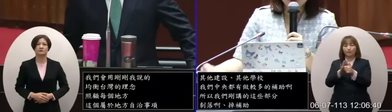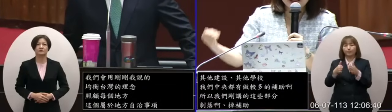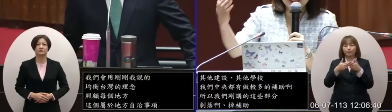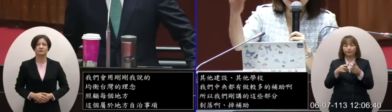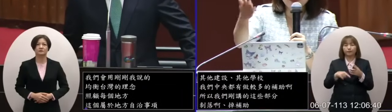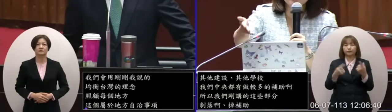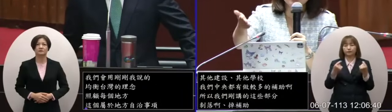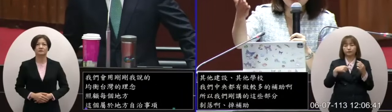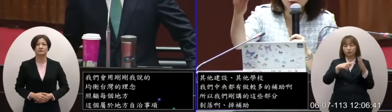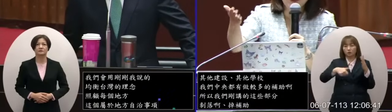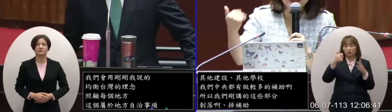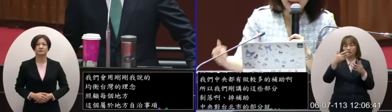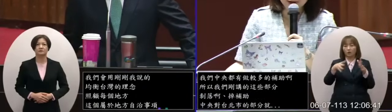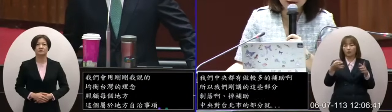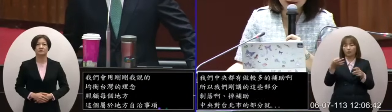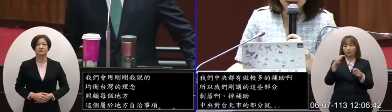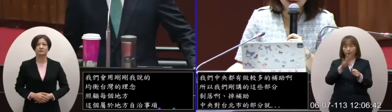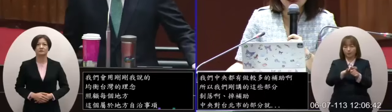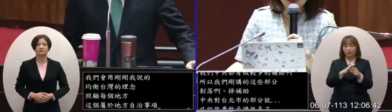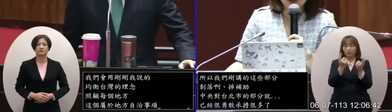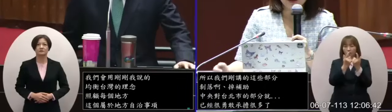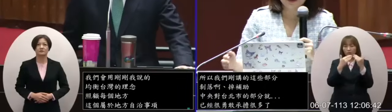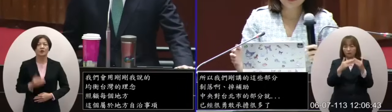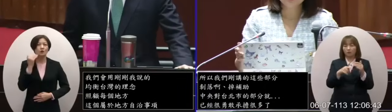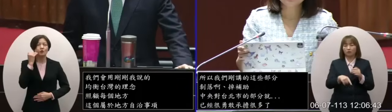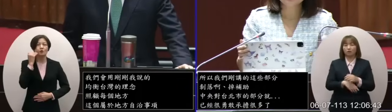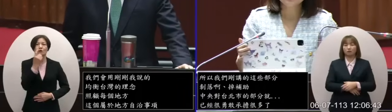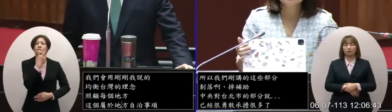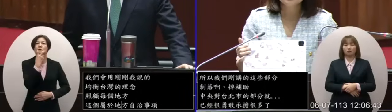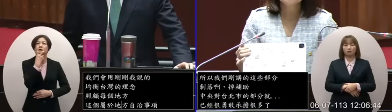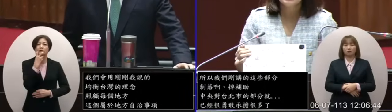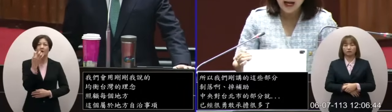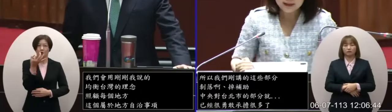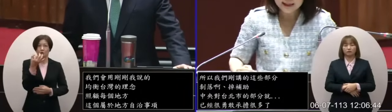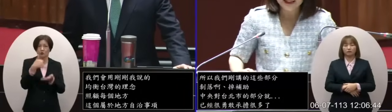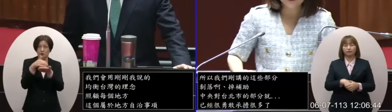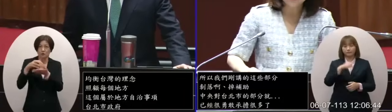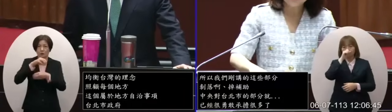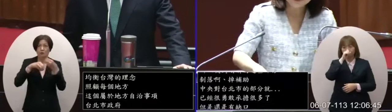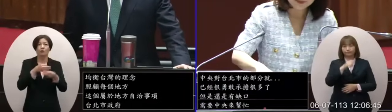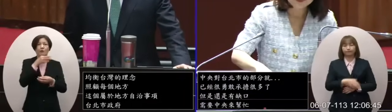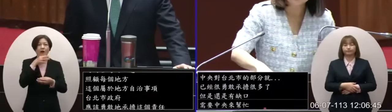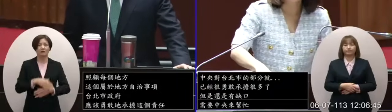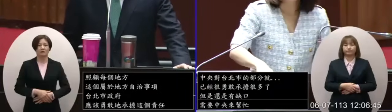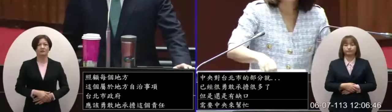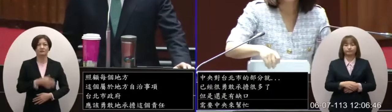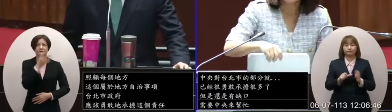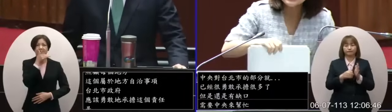帮忙。院长能不能够多帮台北市一点？ 如果中央行有余力的话，我们可以讨论。